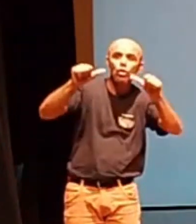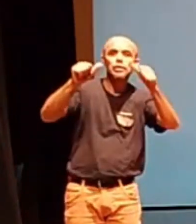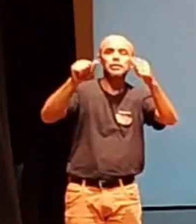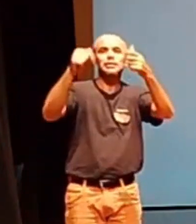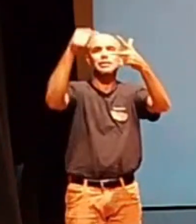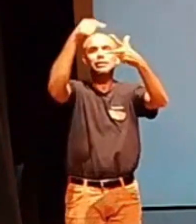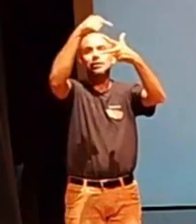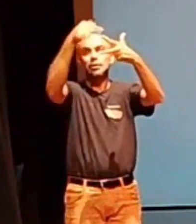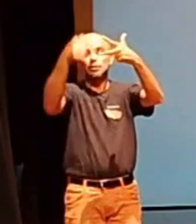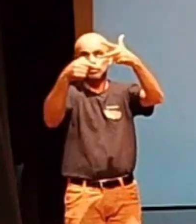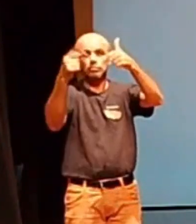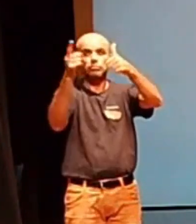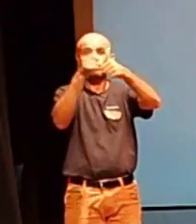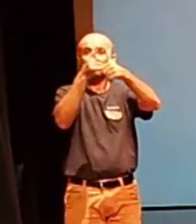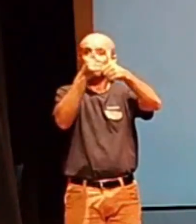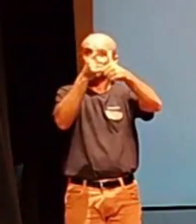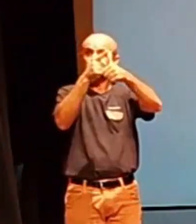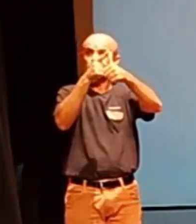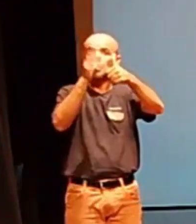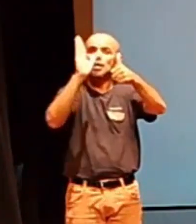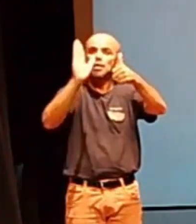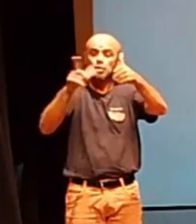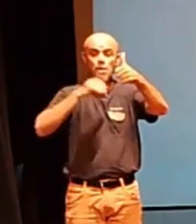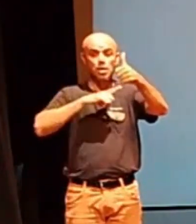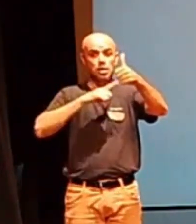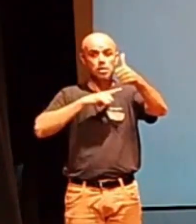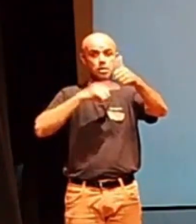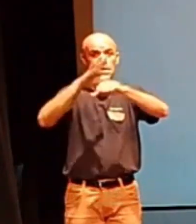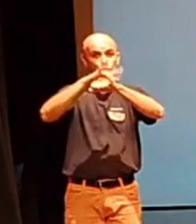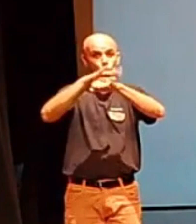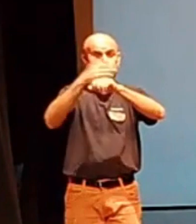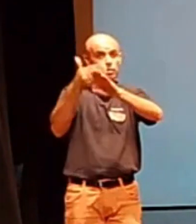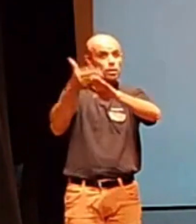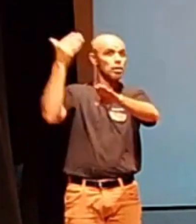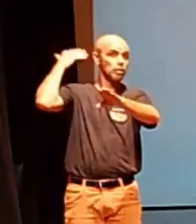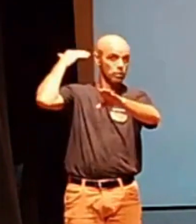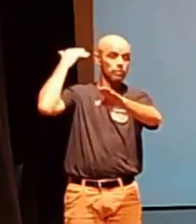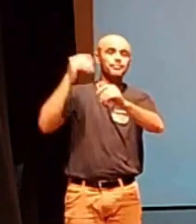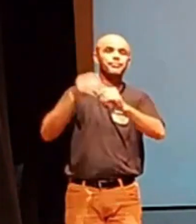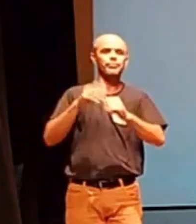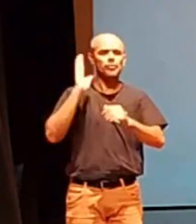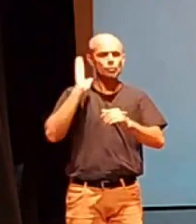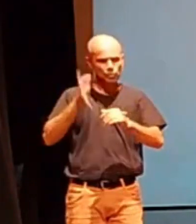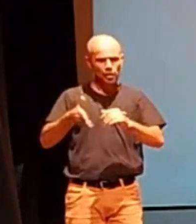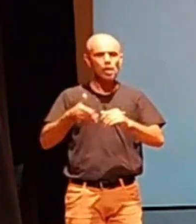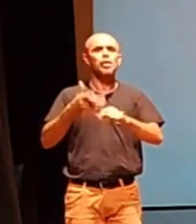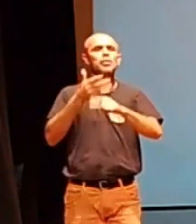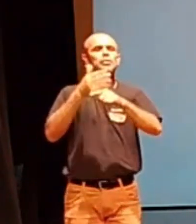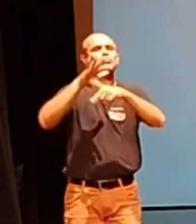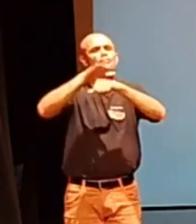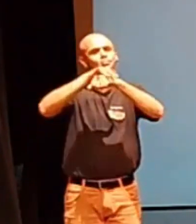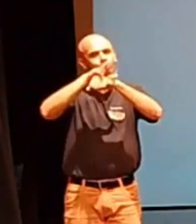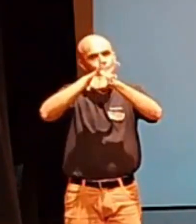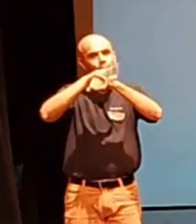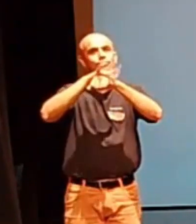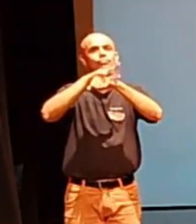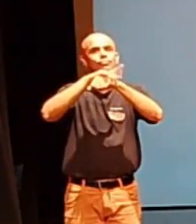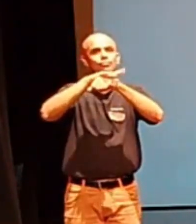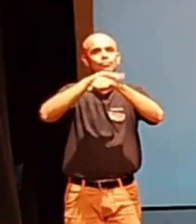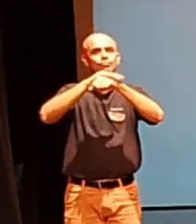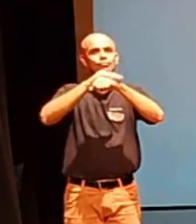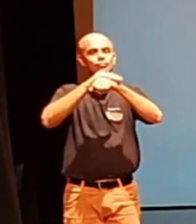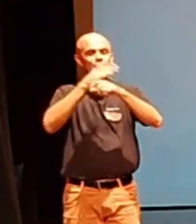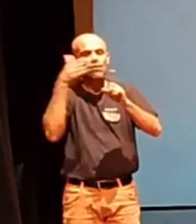causa. Quando o paciente já tem alguma patologia e essa patologia, de alguma forma, acomete a